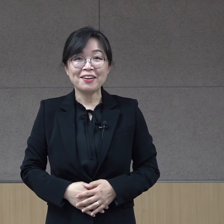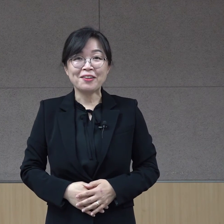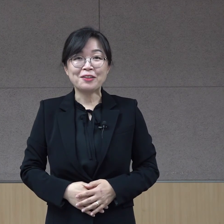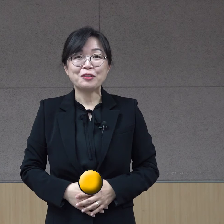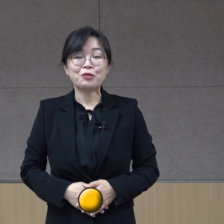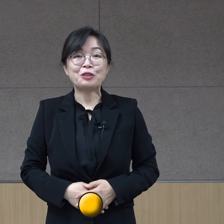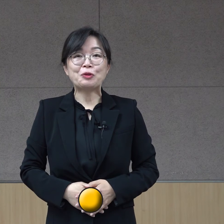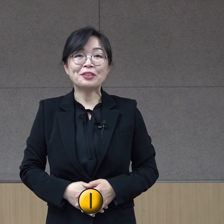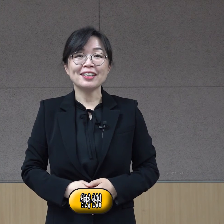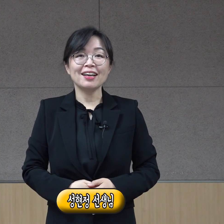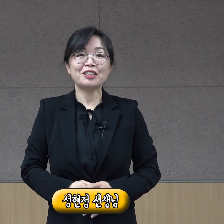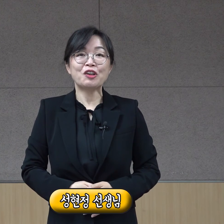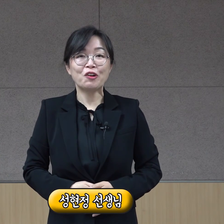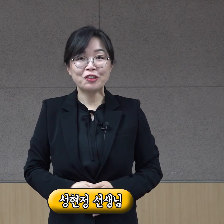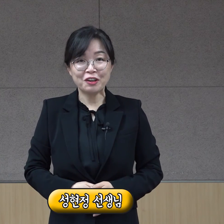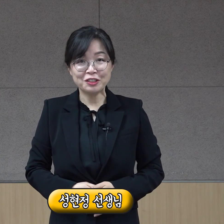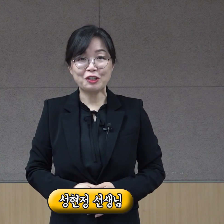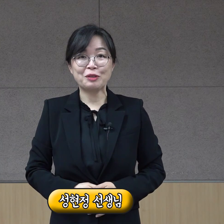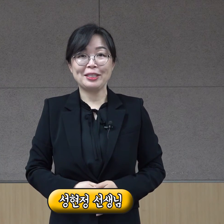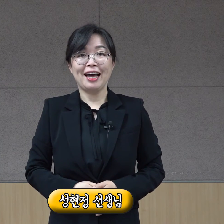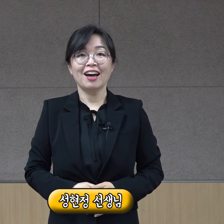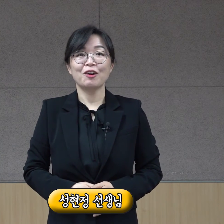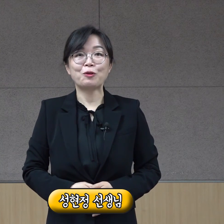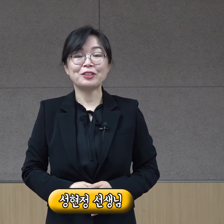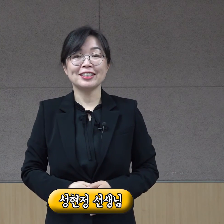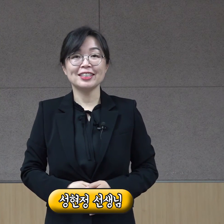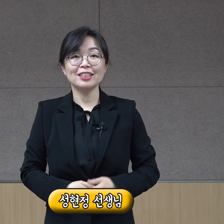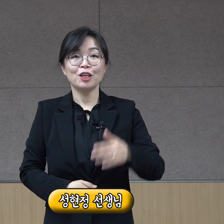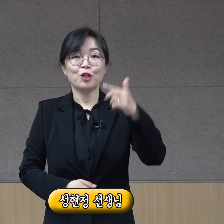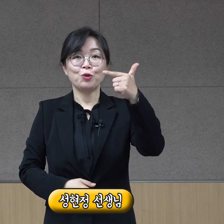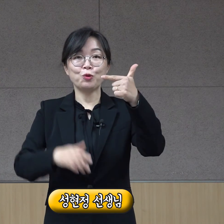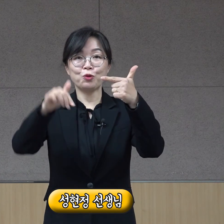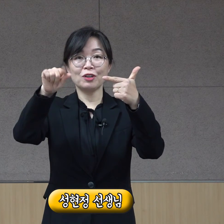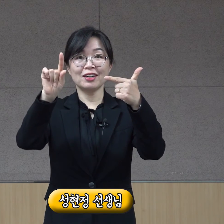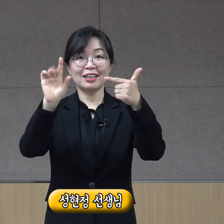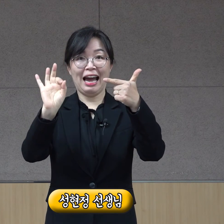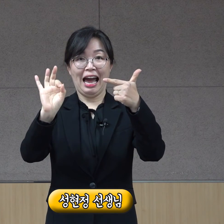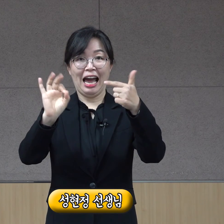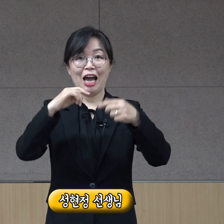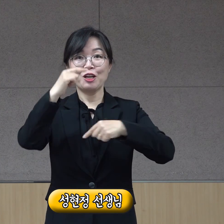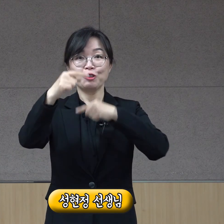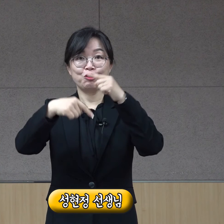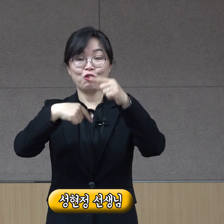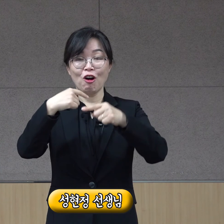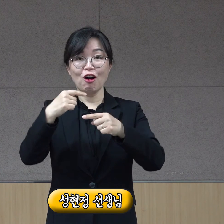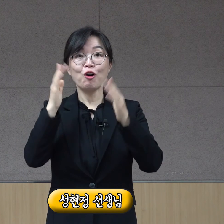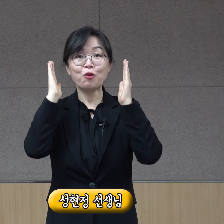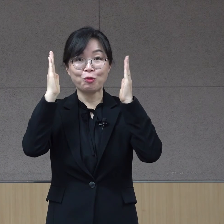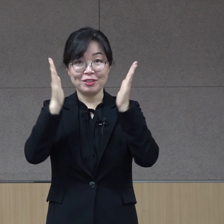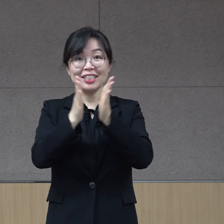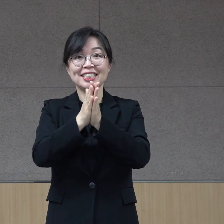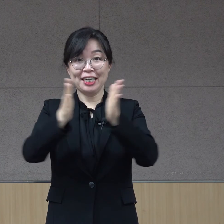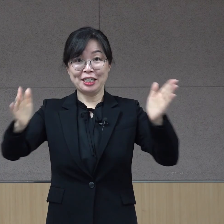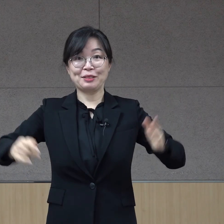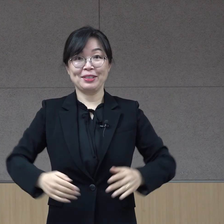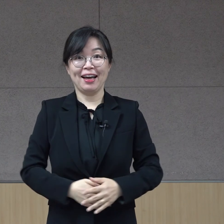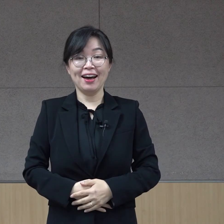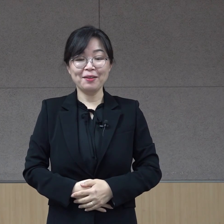안녕하세요. 수어통역사 성현정입니다. 오늘은 6강 수어 공부를 시작하겠습니다.